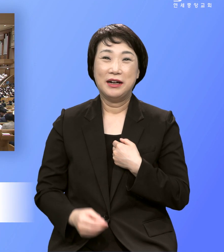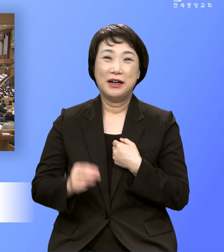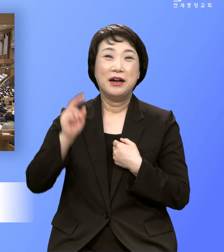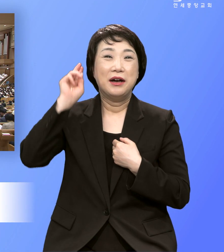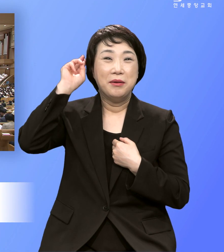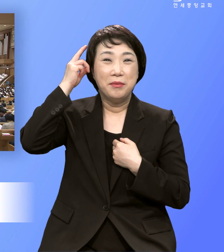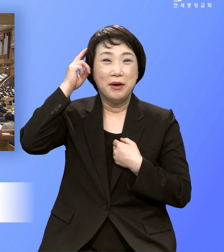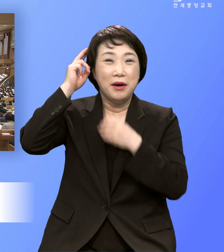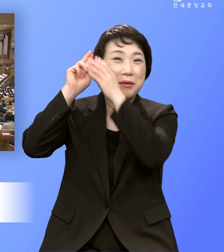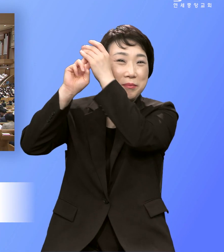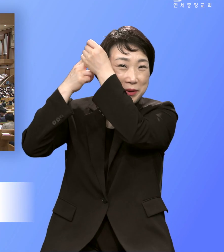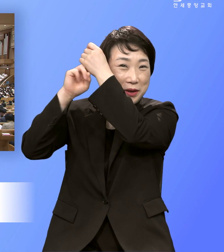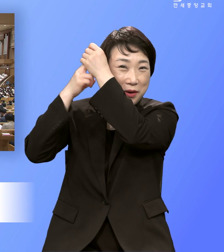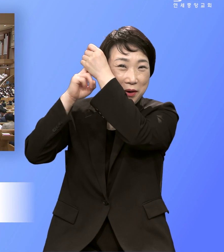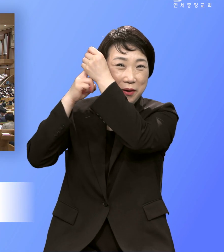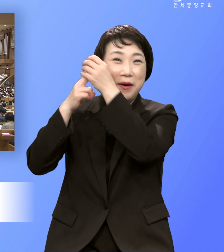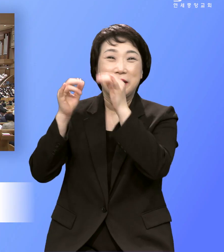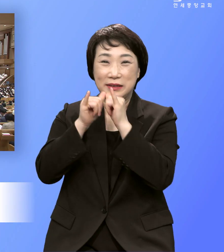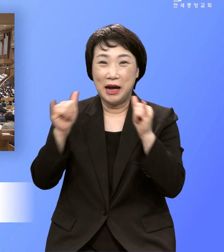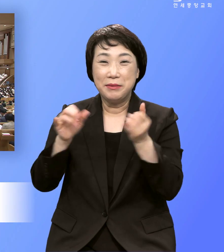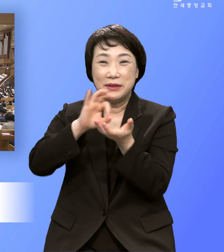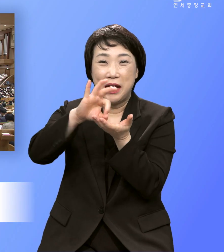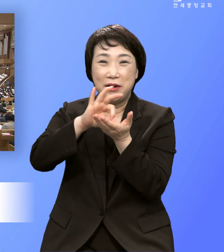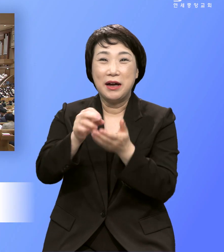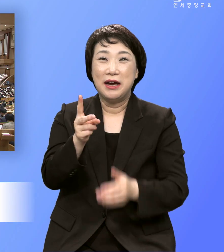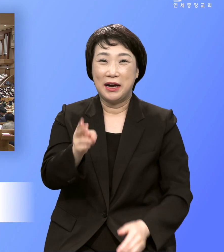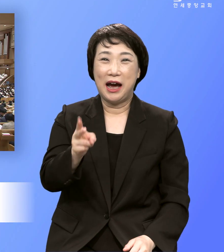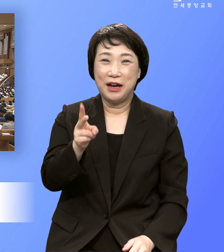미용사들이 쓰는 가위가 있습니다. 가위.